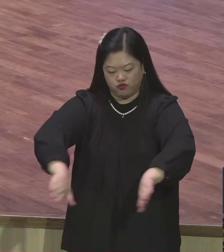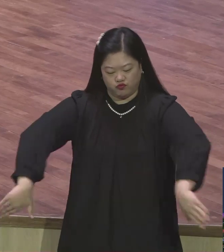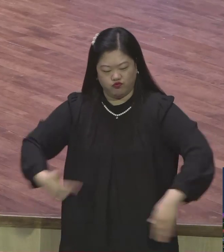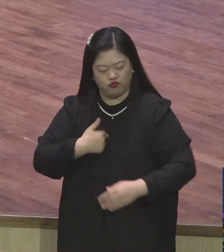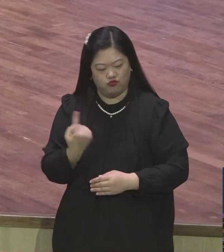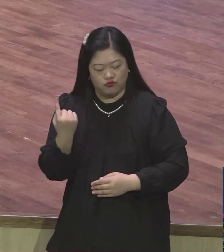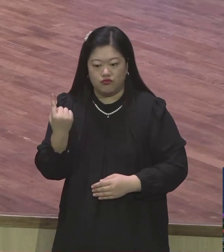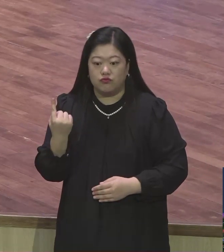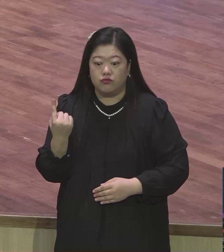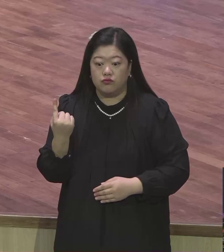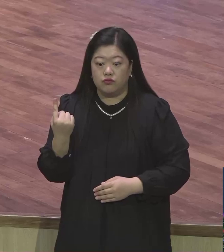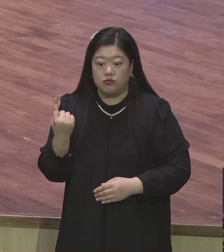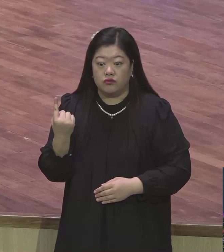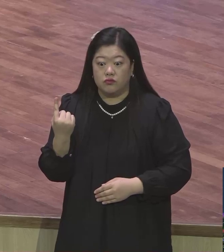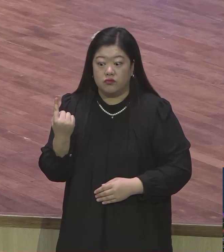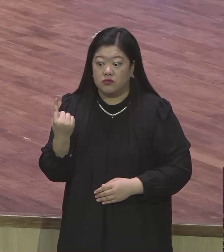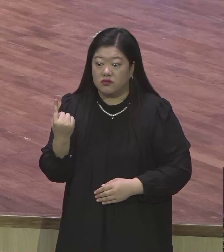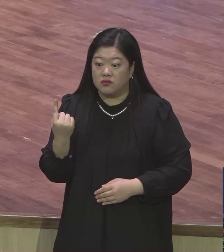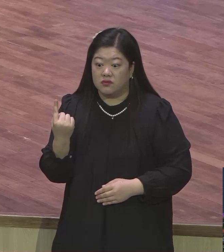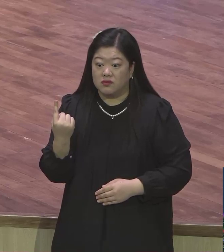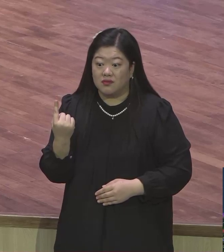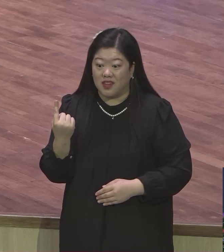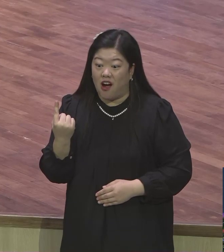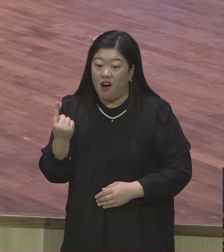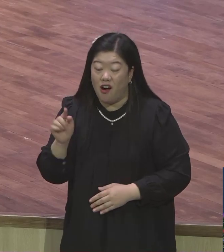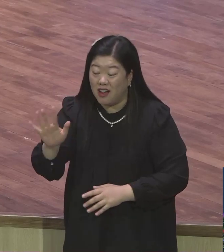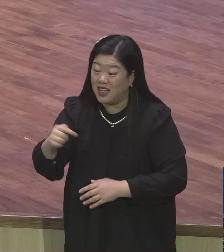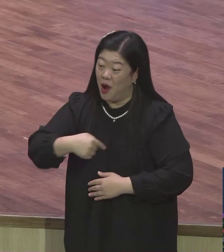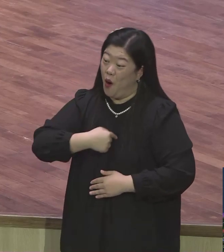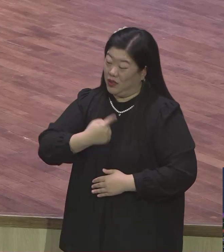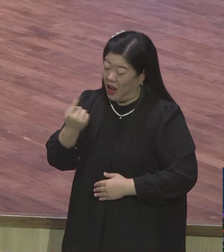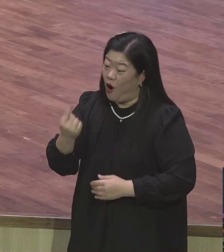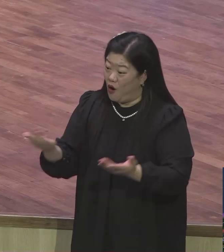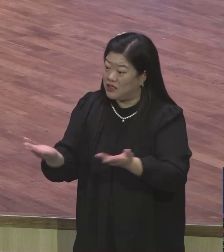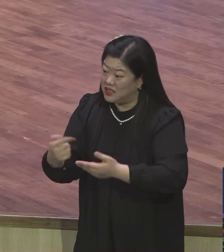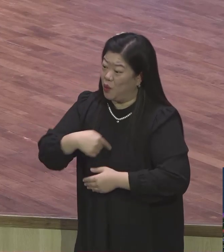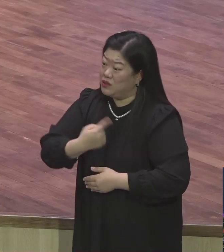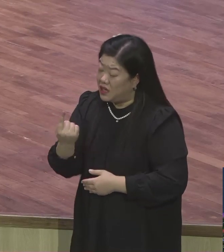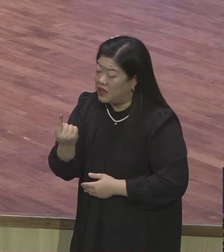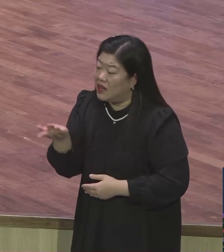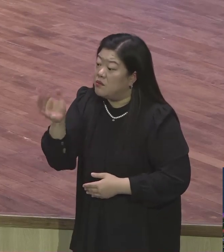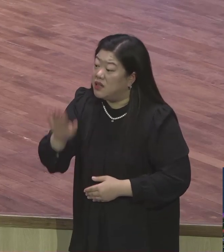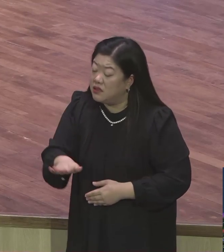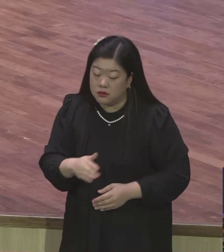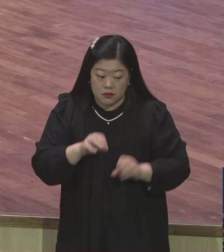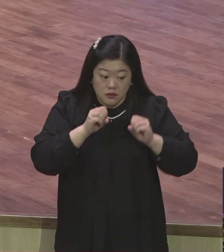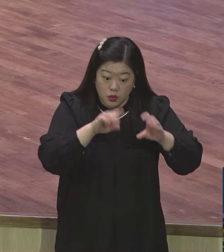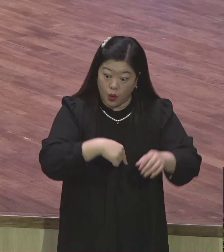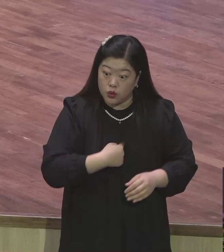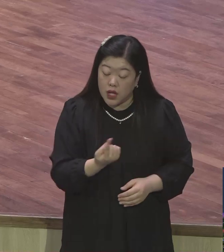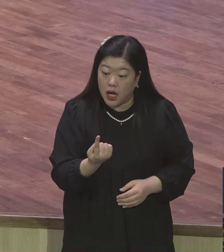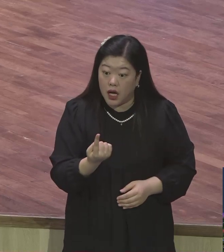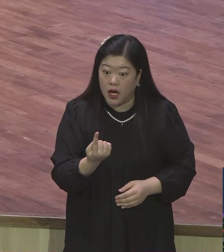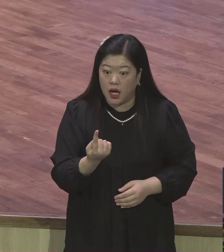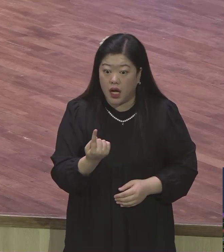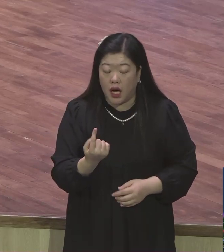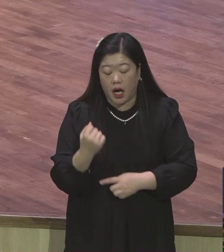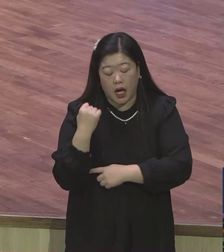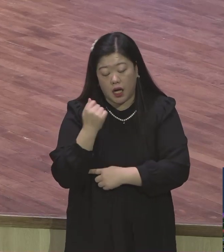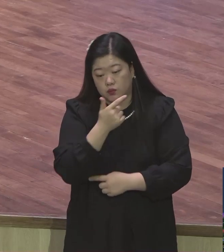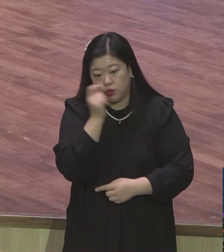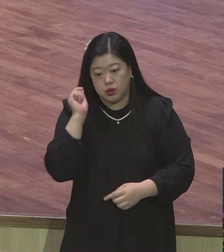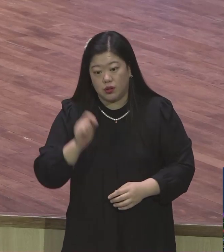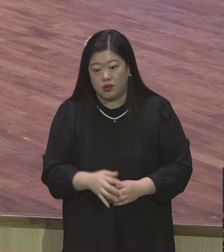해결하고, 혼자 살아왔어. 그렇게 살아놓으니까 교회 와서도 자기 혼자 해봐. 자기 혼자. 자기 생각이